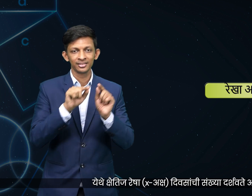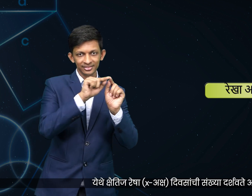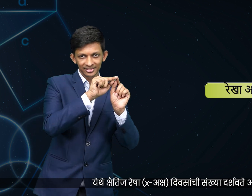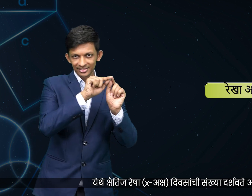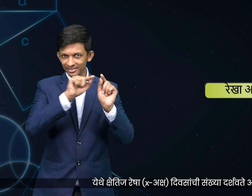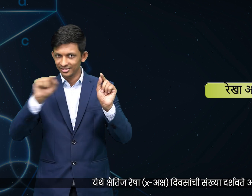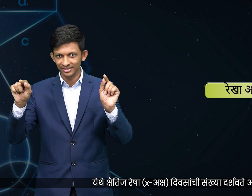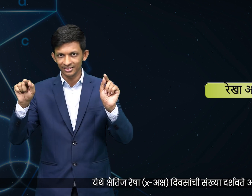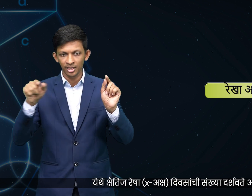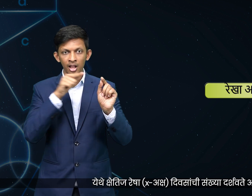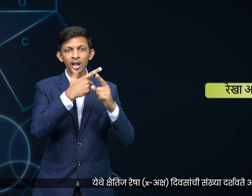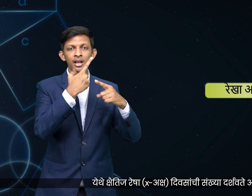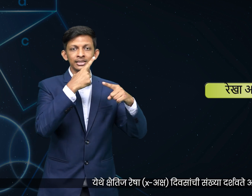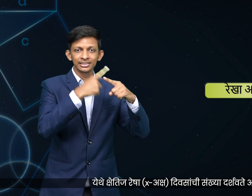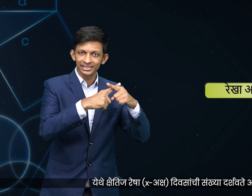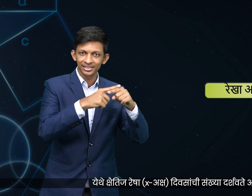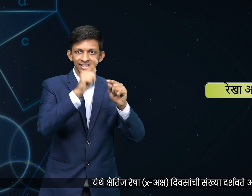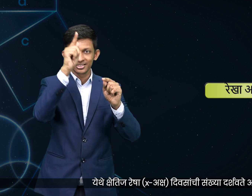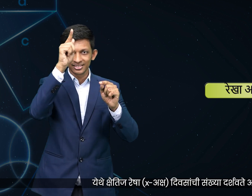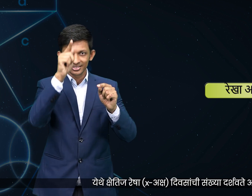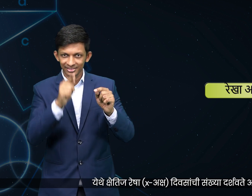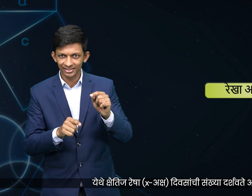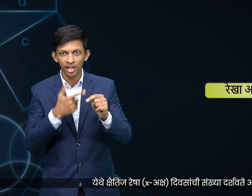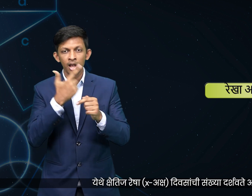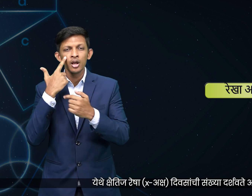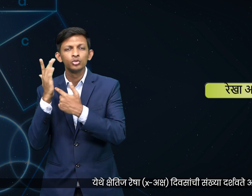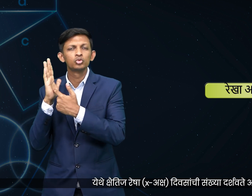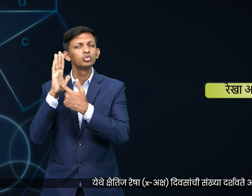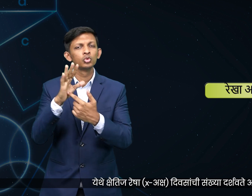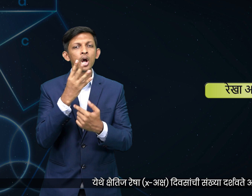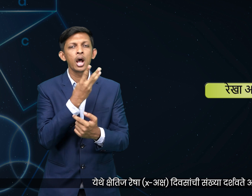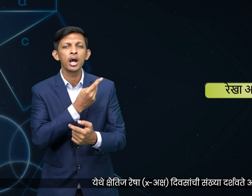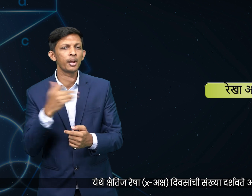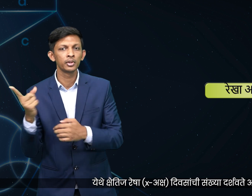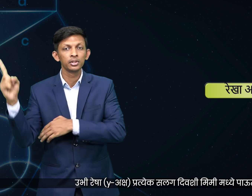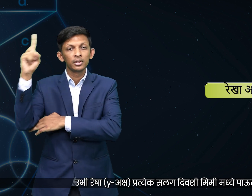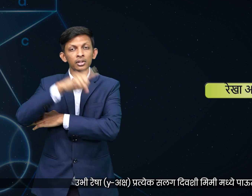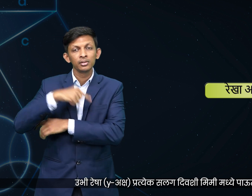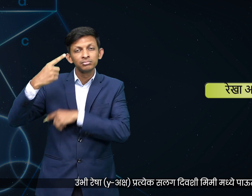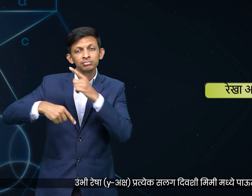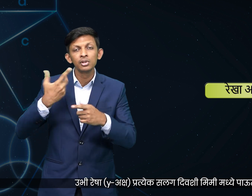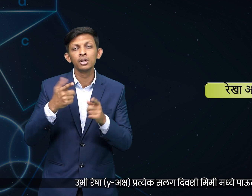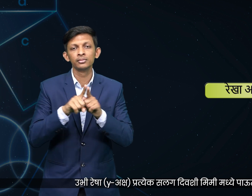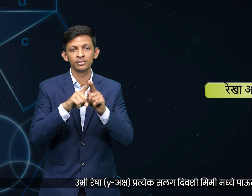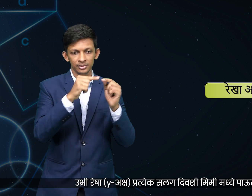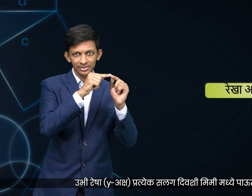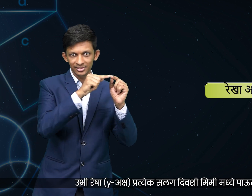येथे क्षैतिज रेषा एक्स अक्ष दिवसांची संख्या दर्शवते आणि उभी रेषा वाय अक्ष